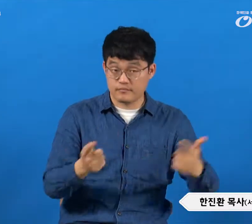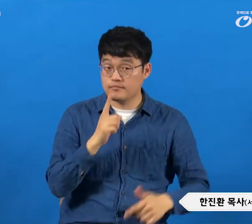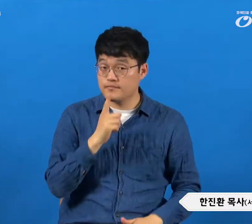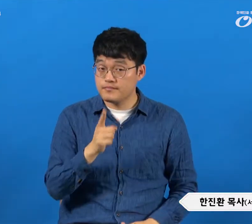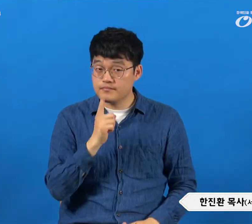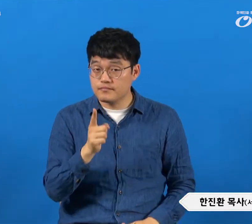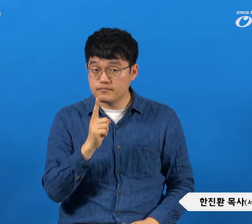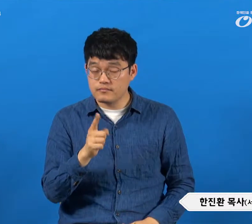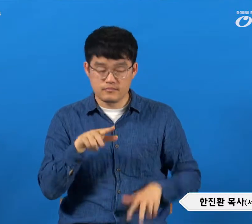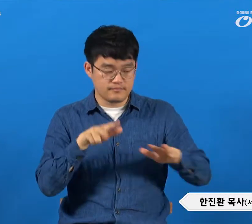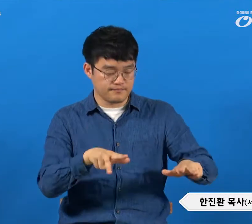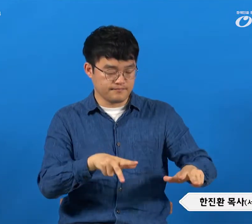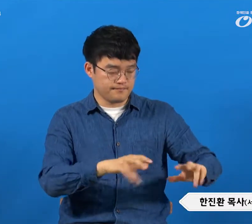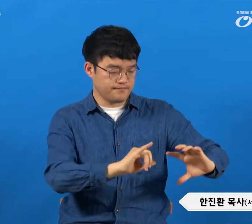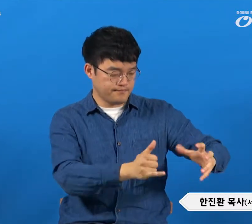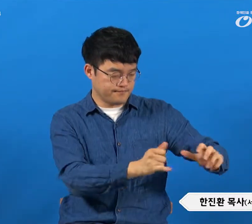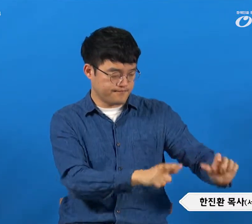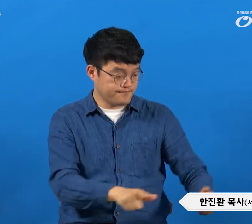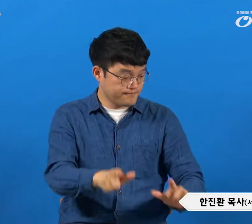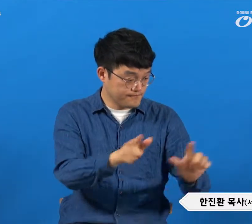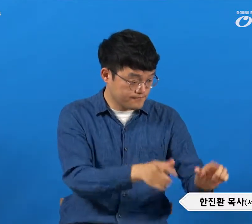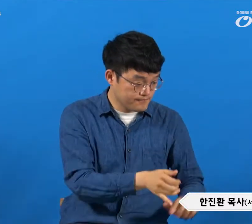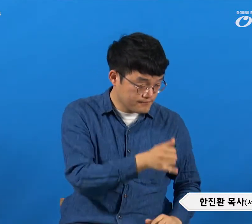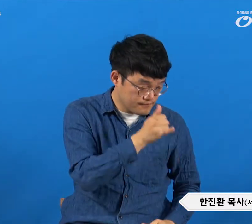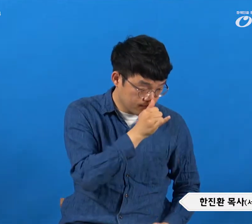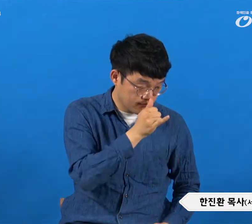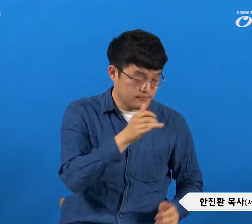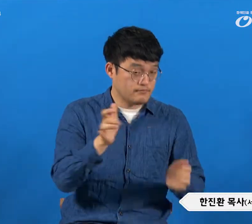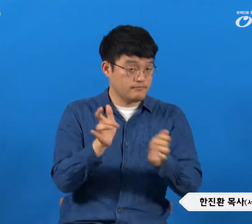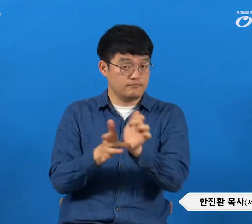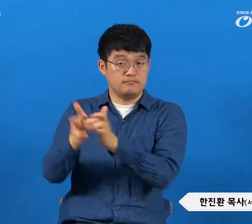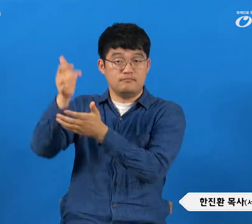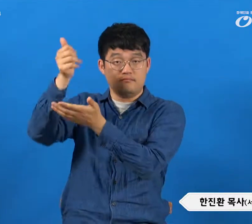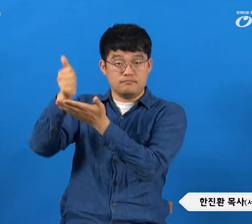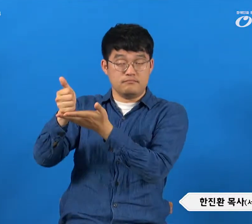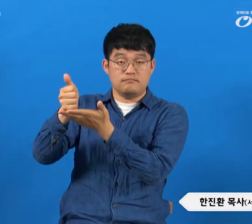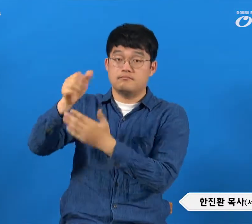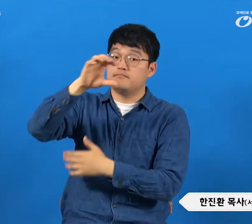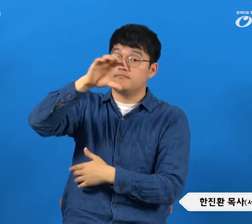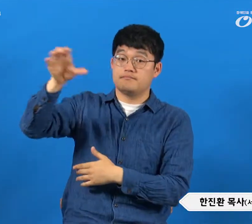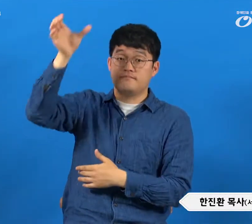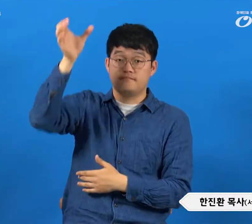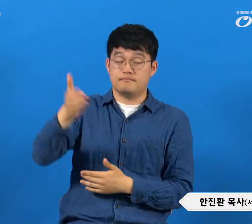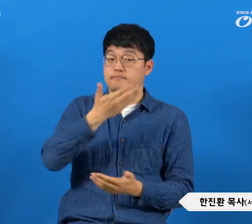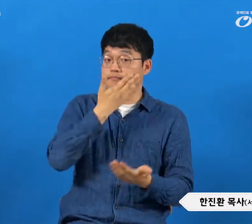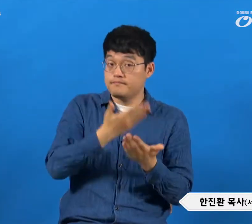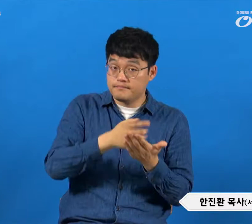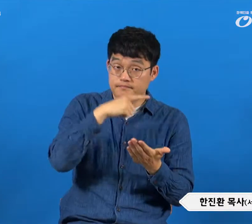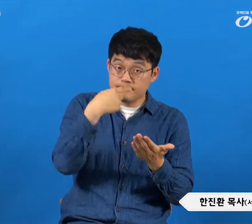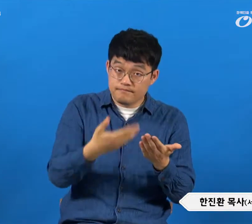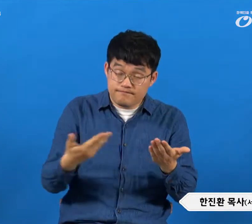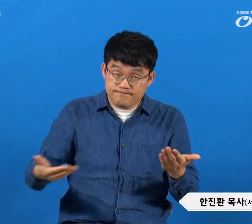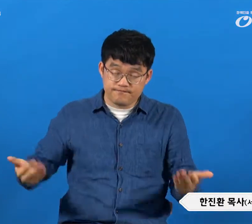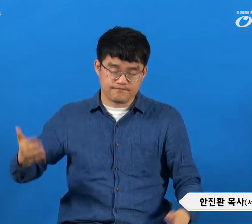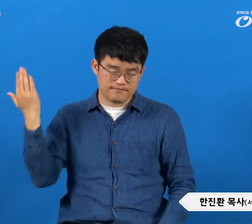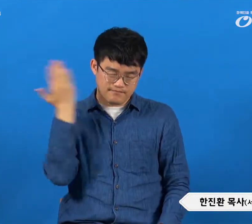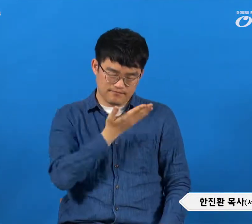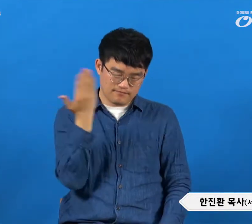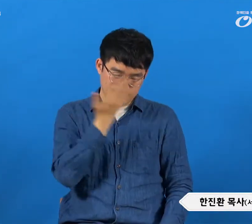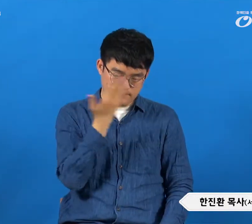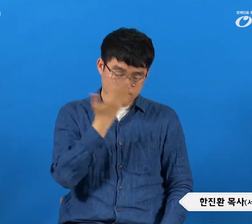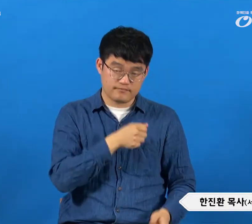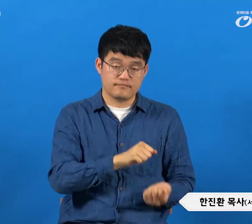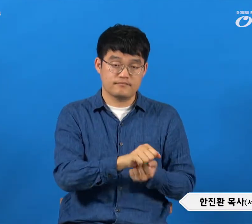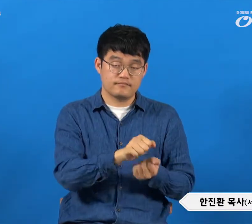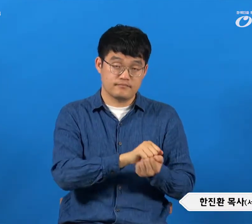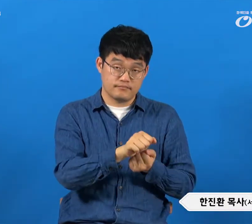그만큼 지상에 있는 신자, 예수님의 십자가 보혈로 씻음받은 신자는 이미 깨끗하게 씻김을